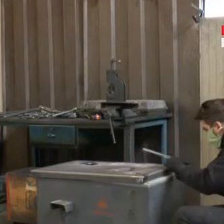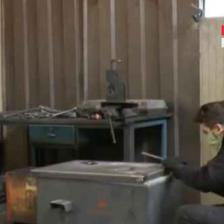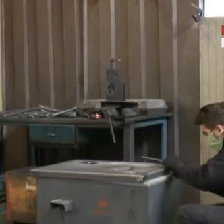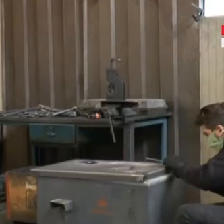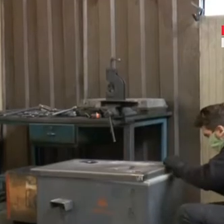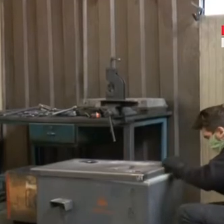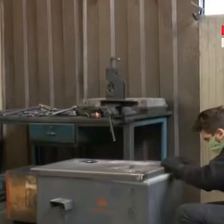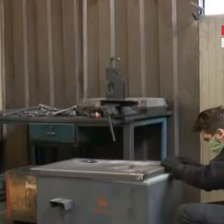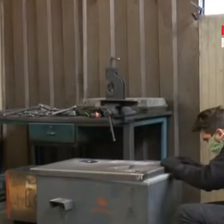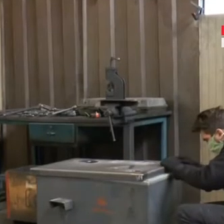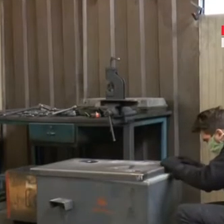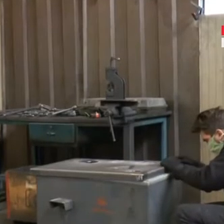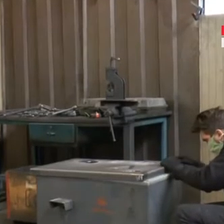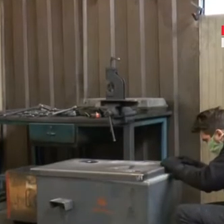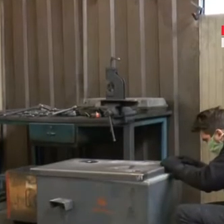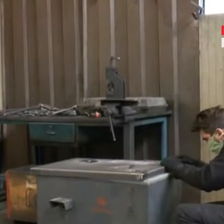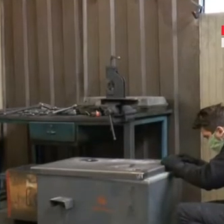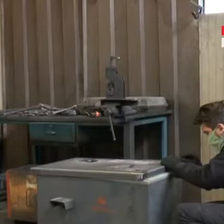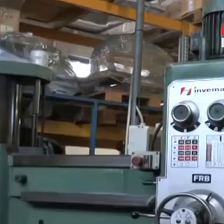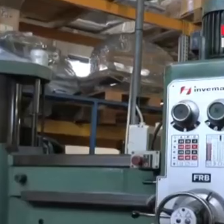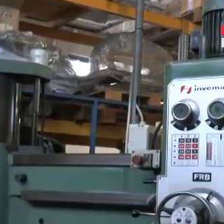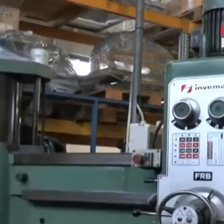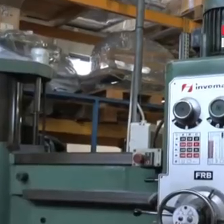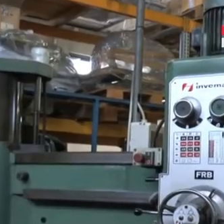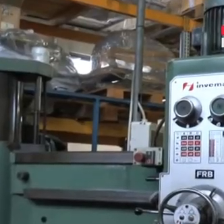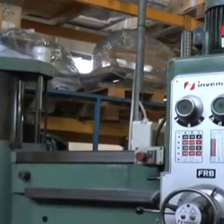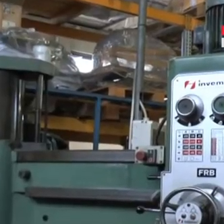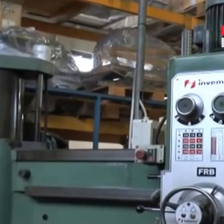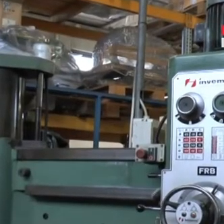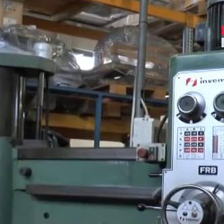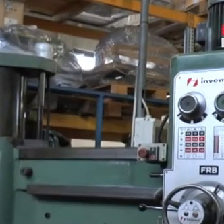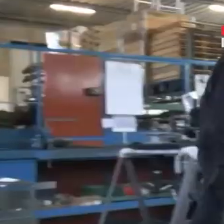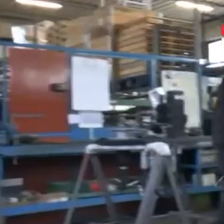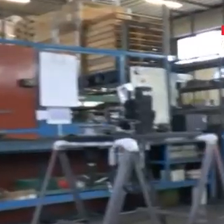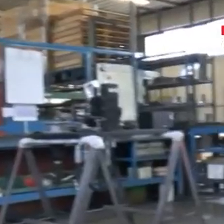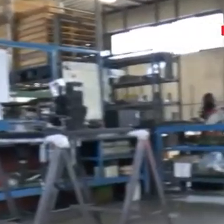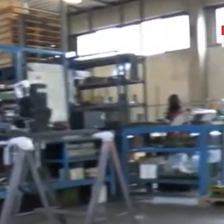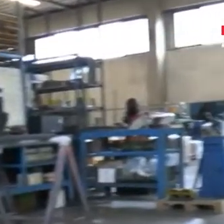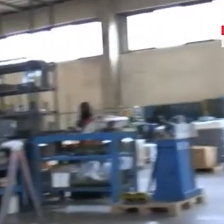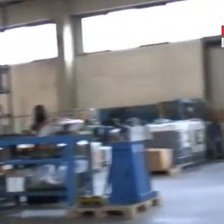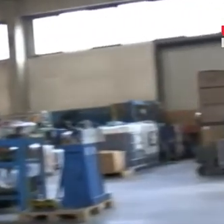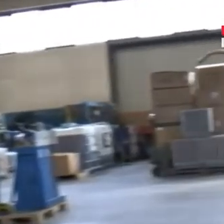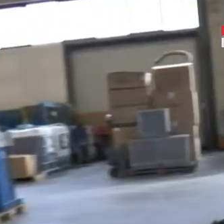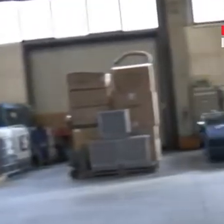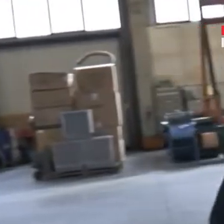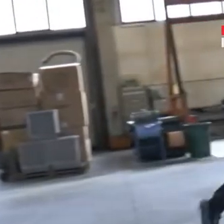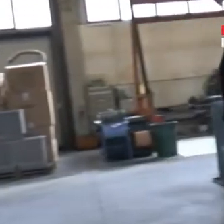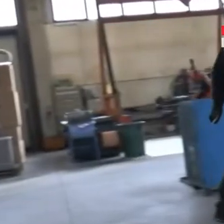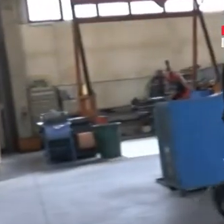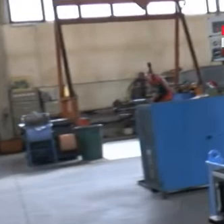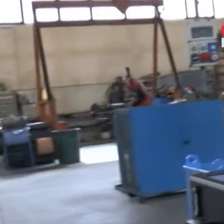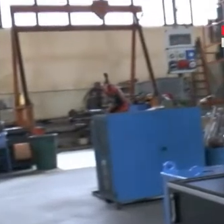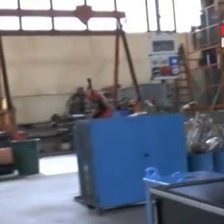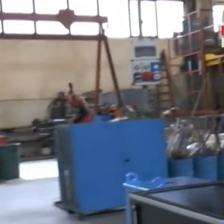un punto sindacati e industriali sembrano trovare l'accordo. La formazione è necessaria per le nuove sfide della competitività, ma in